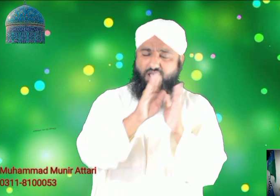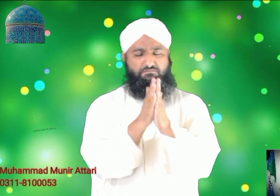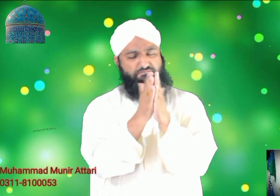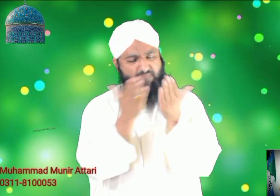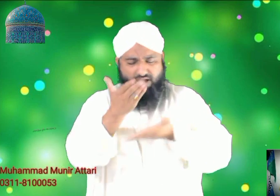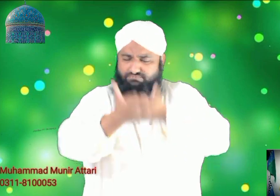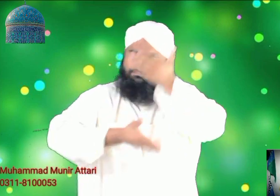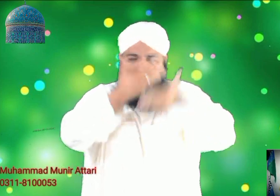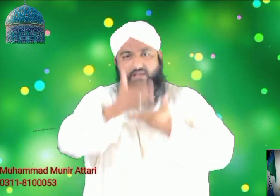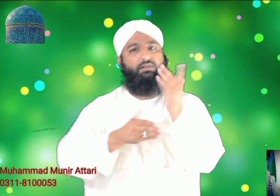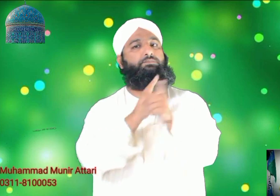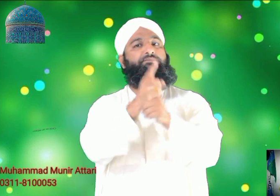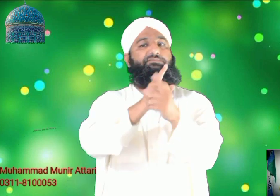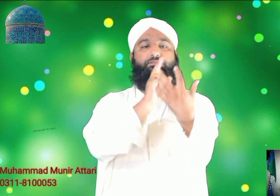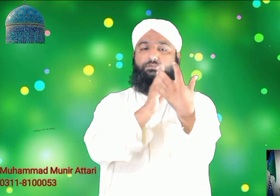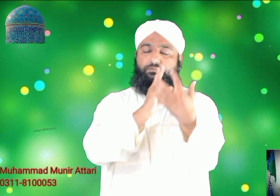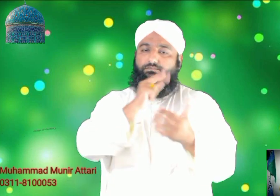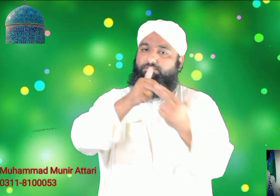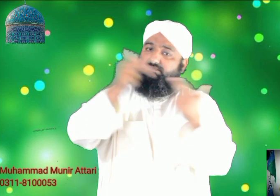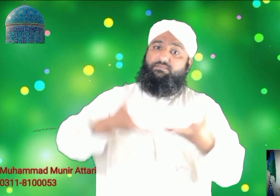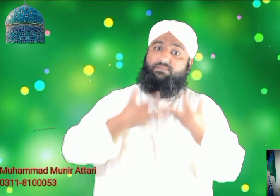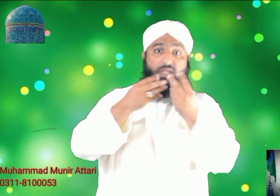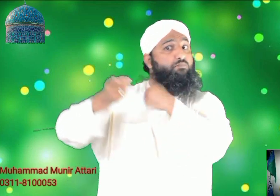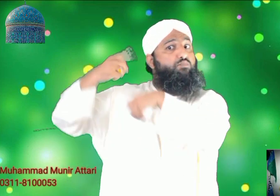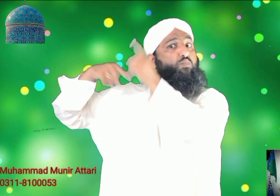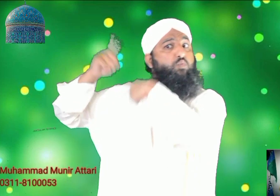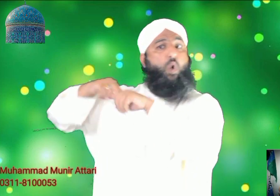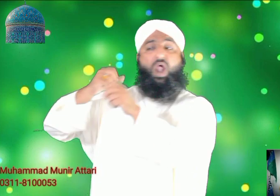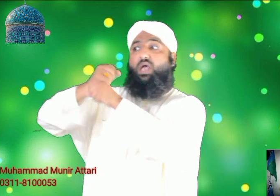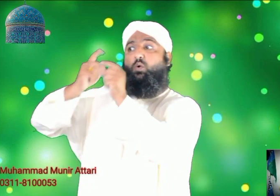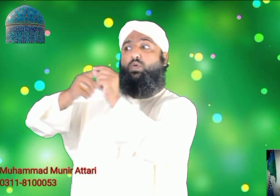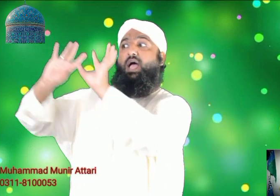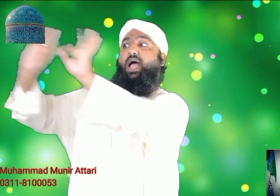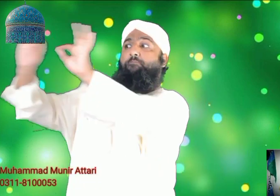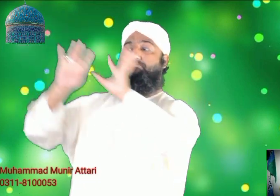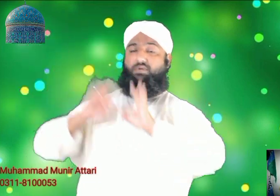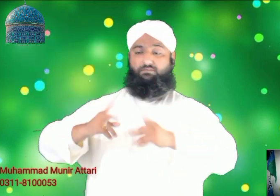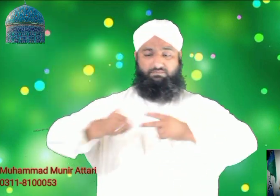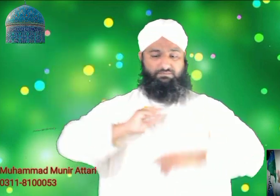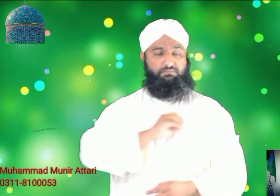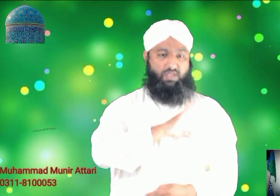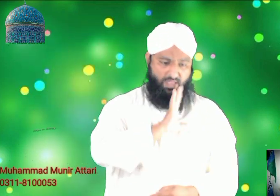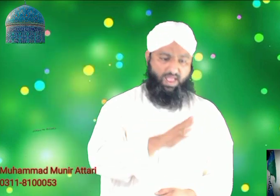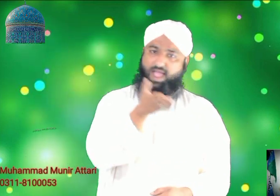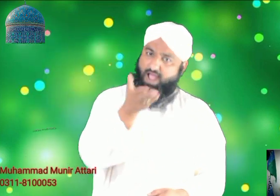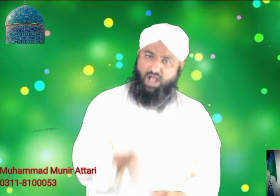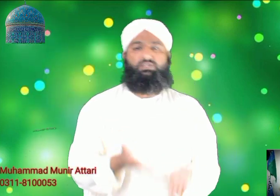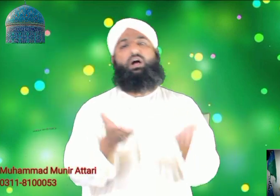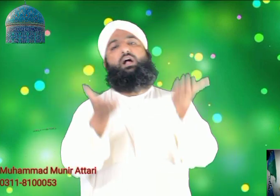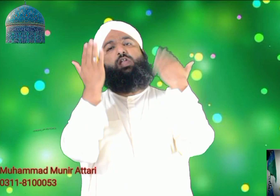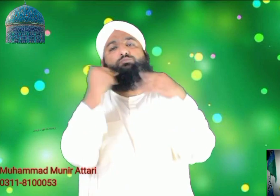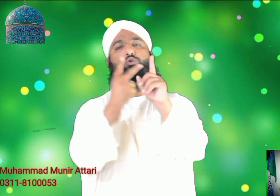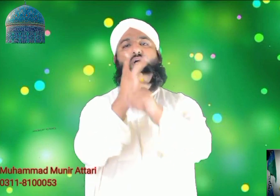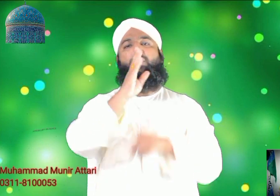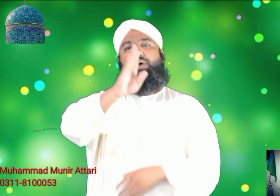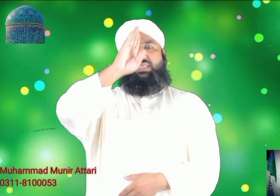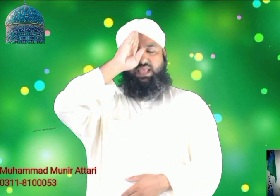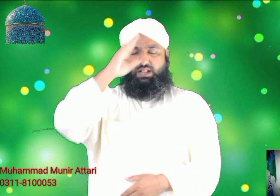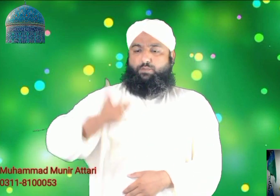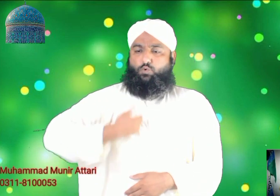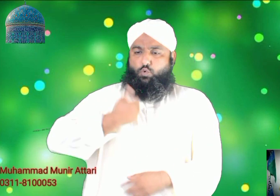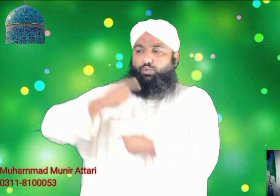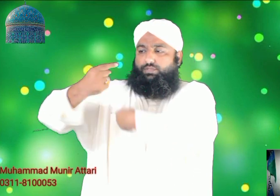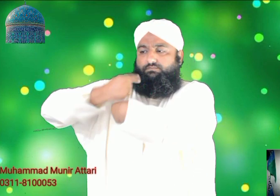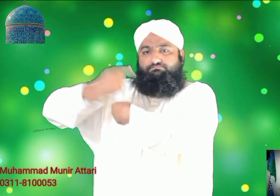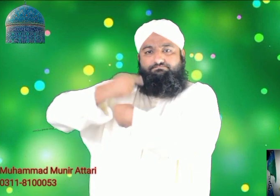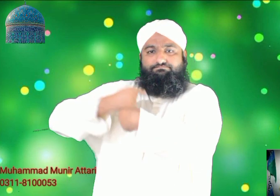ہمیں یہ موقع دے تو یہ اللہ والوں کا طریقہ ہے. اور سبحان اللہ, آج کے دور میں دعوت اسلامی کا ماحول ہمیں خود بھی درس دینے کا